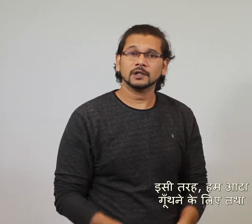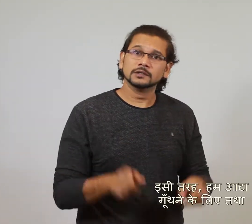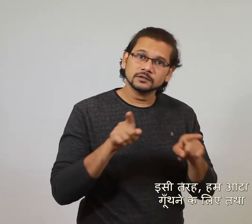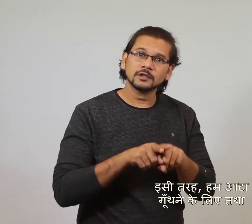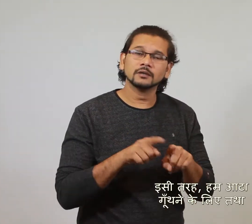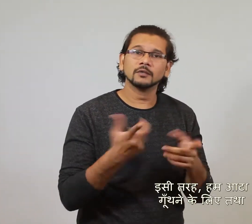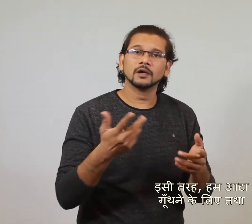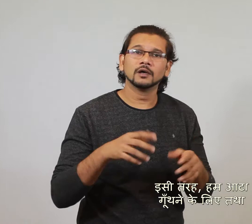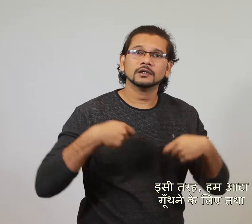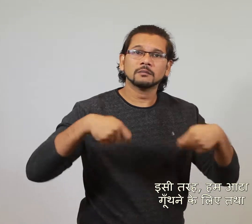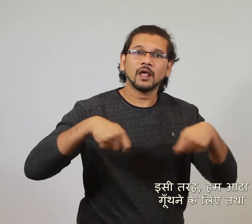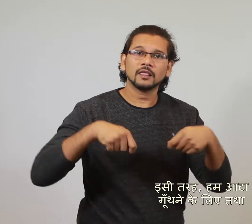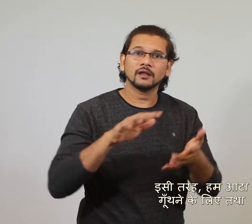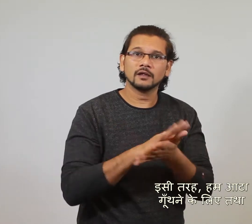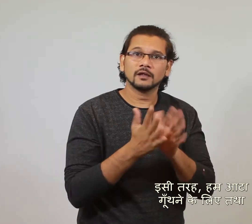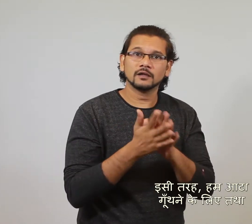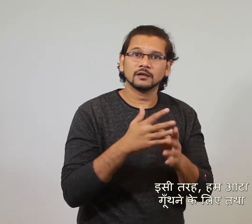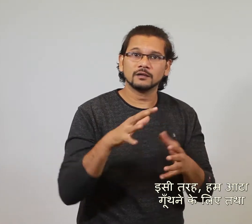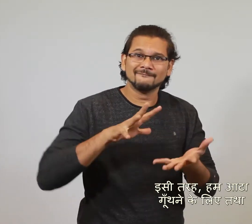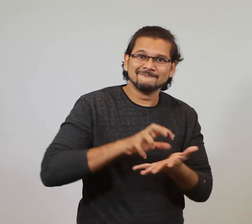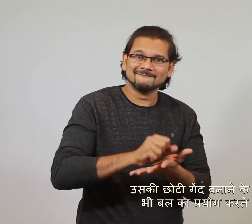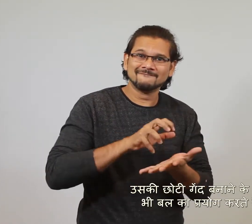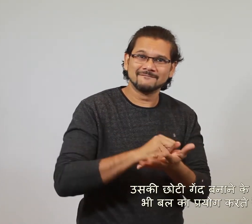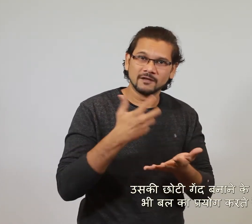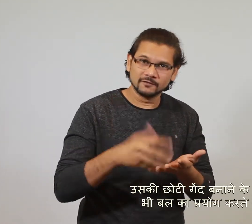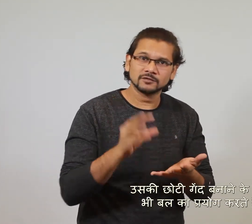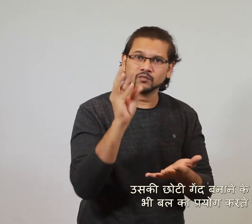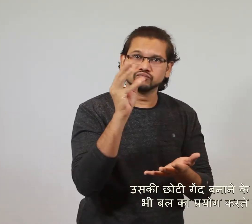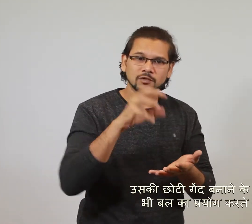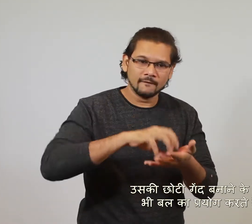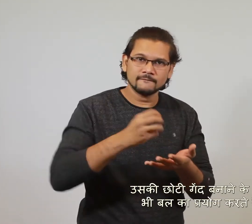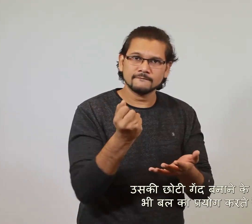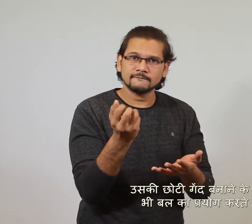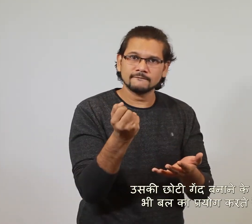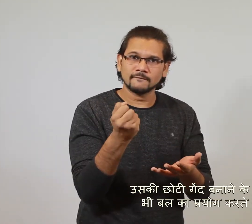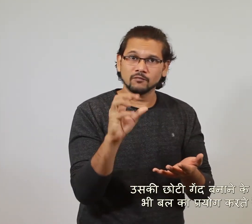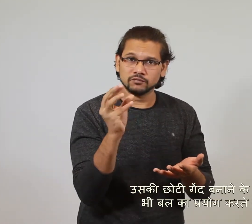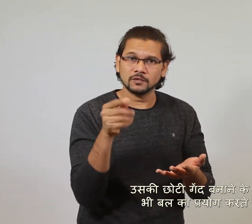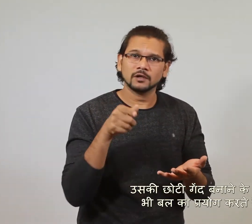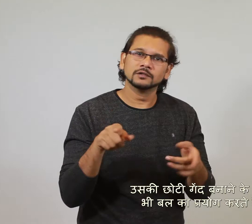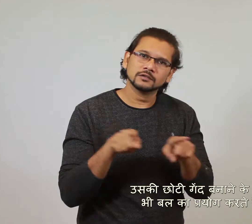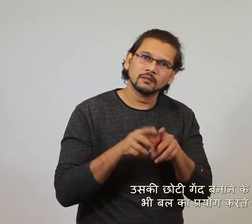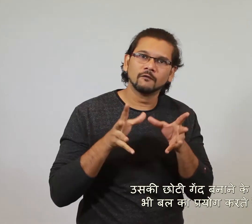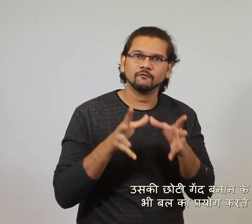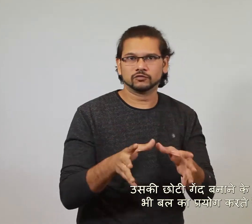इसी तरह हम आटा गूथने के लिए तथा उसकी छोटी गेंद बनाने के लिए भी बल का प्रयोग करते हैं